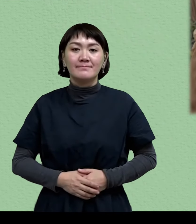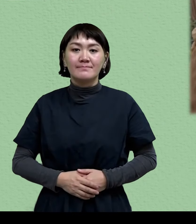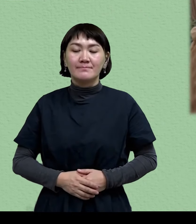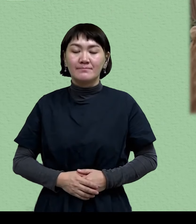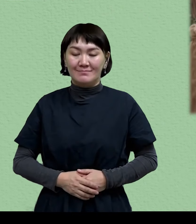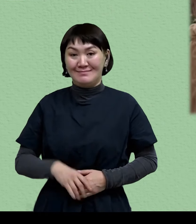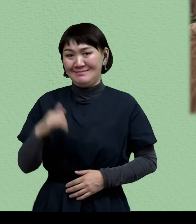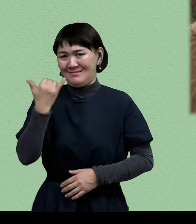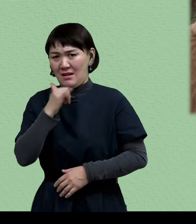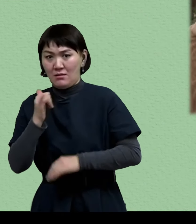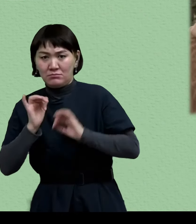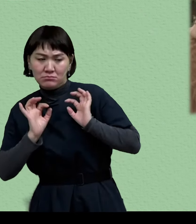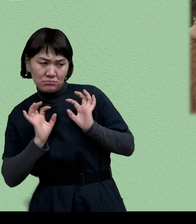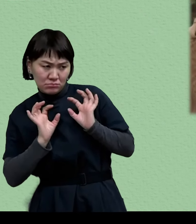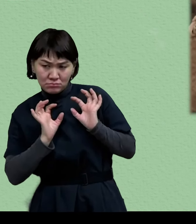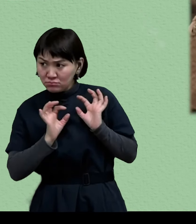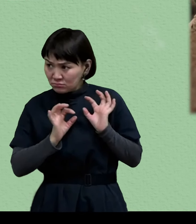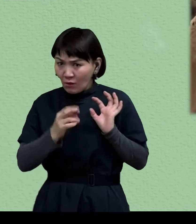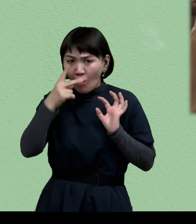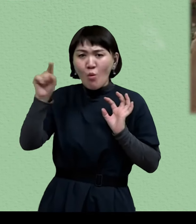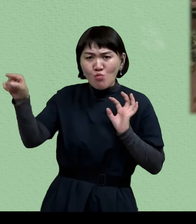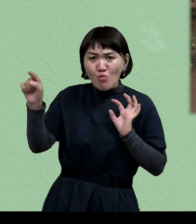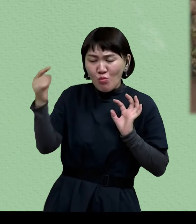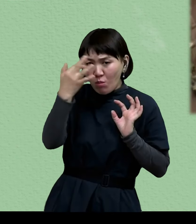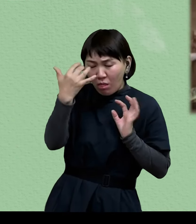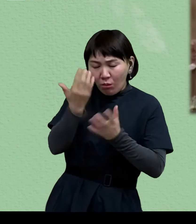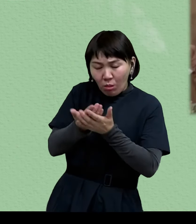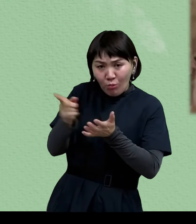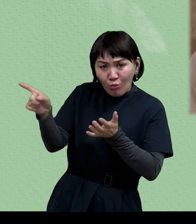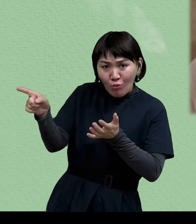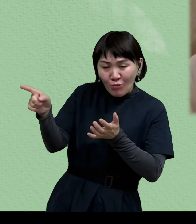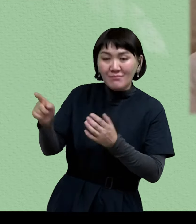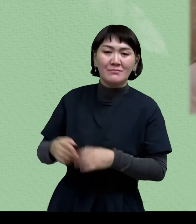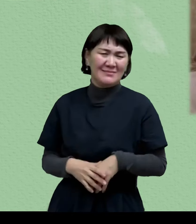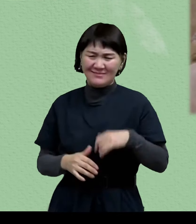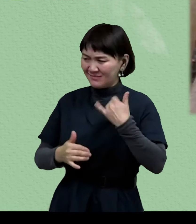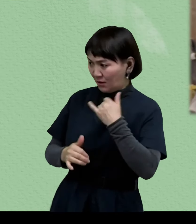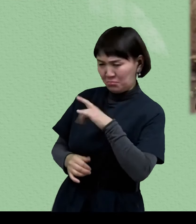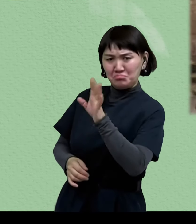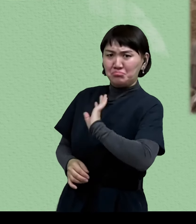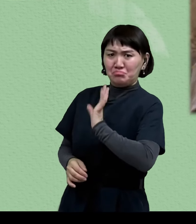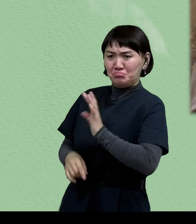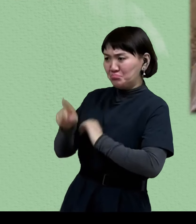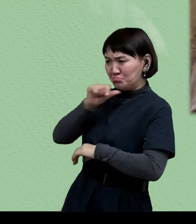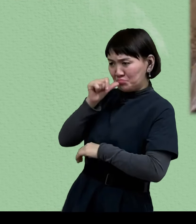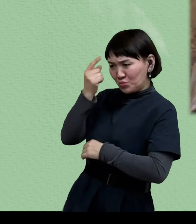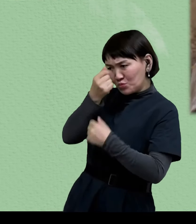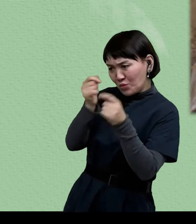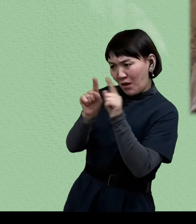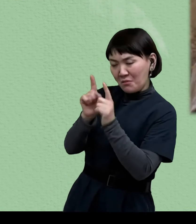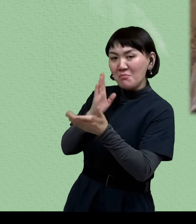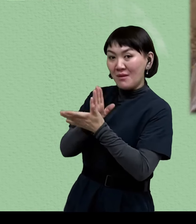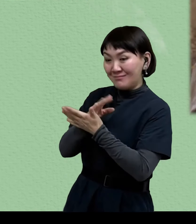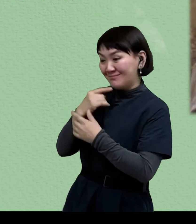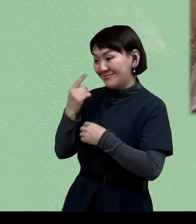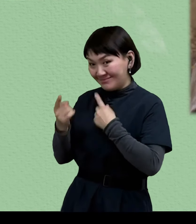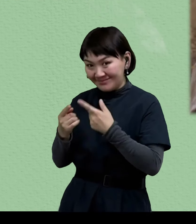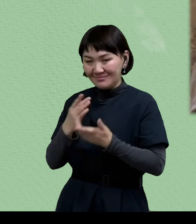зарим нь тэр мөн байна гэцгээв. Бусад нь үгүй түүнтэй төстэй юм байна гэсэнд тэр